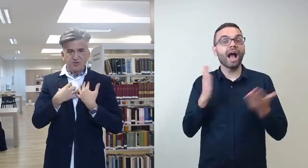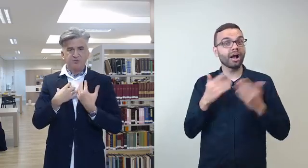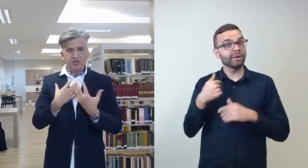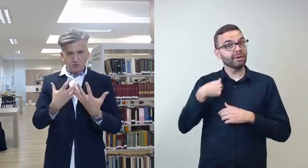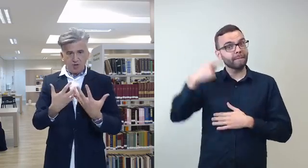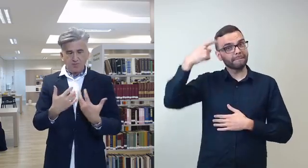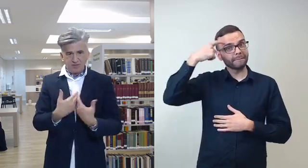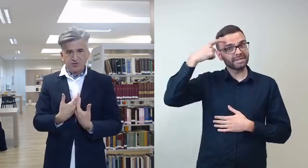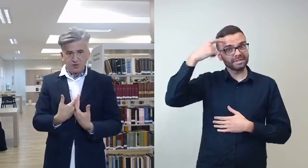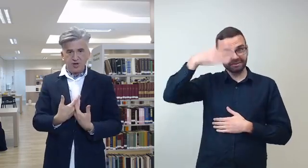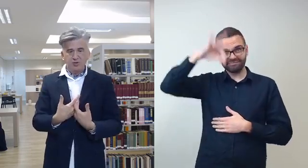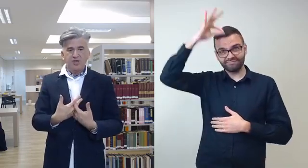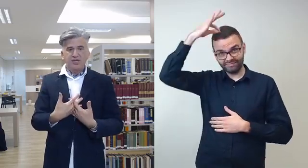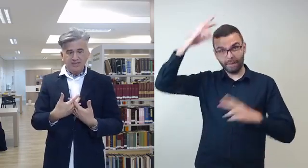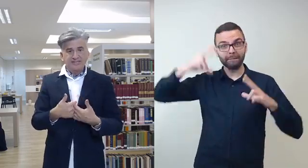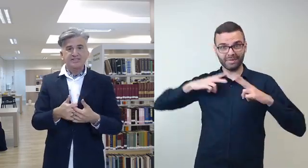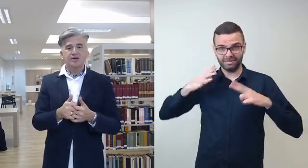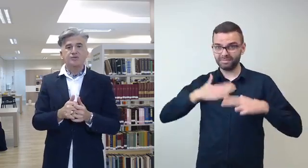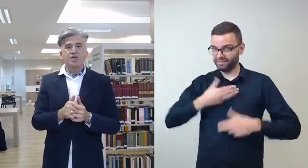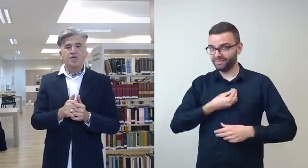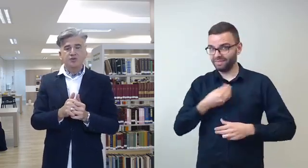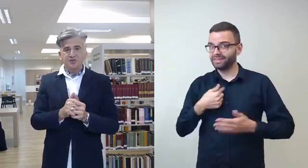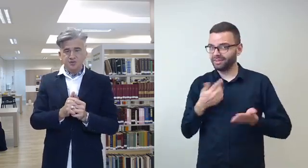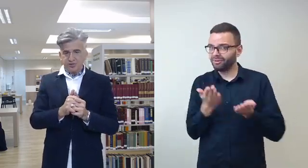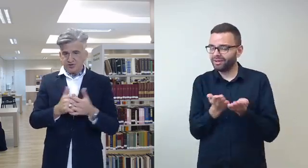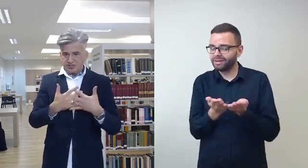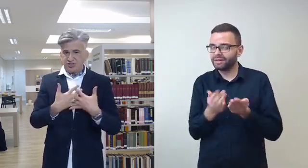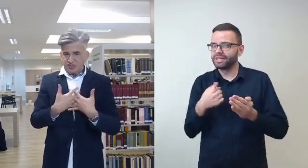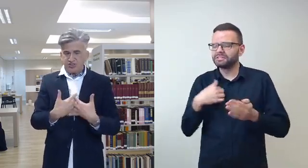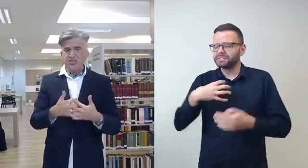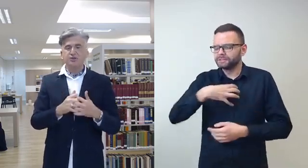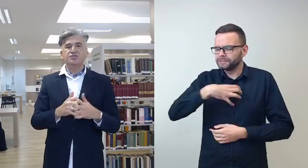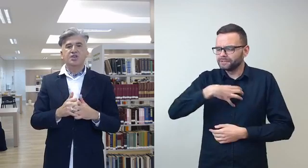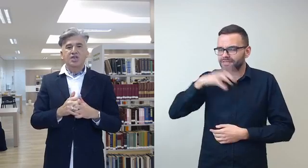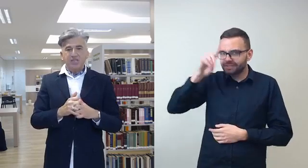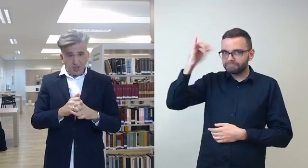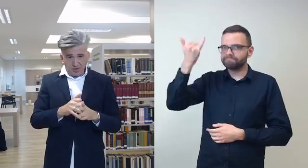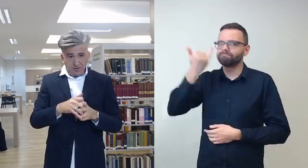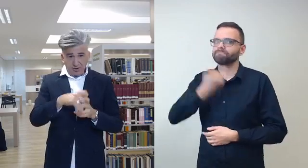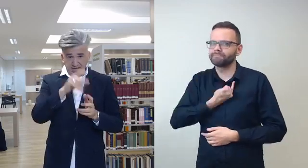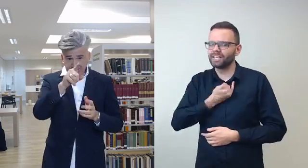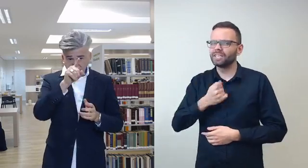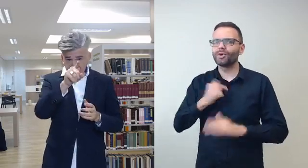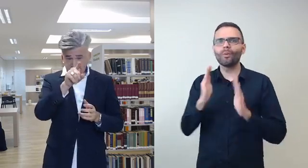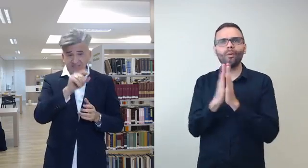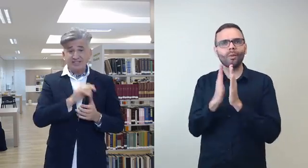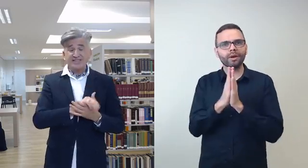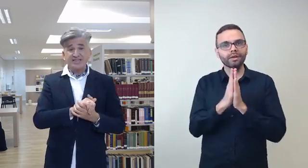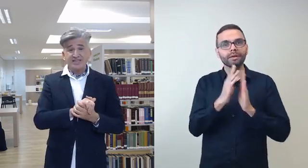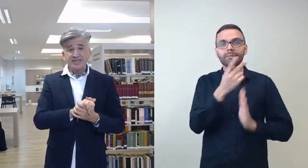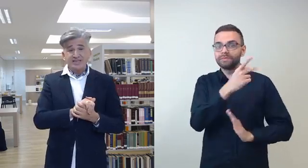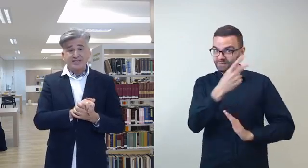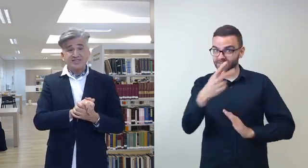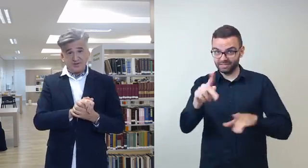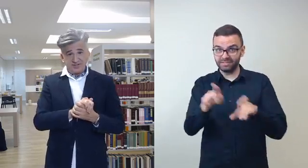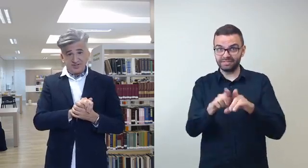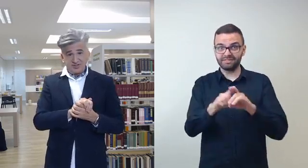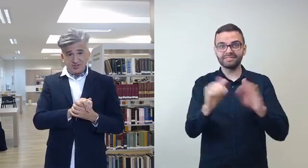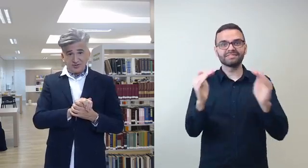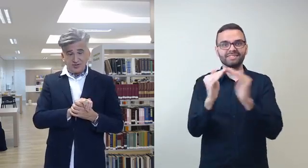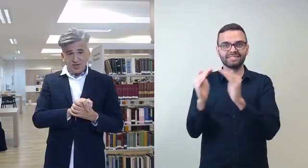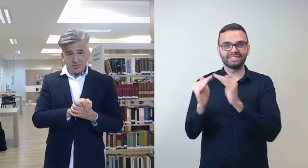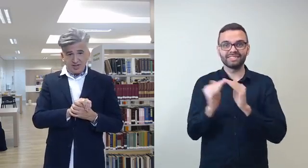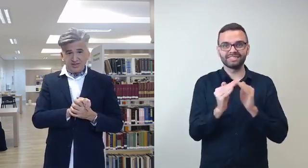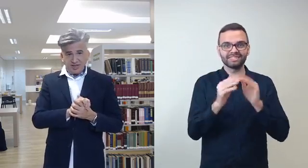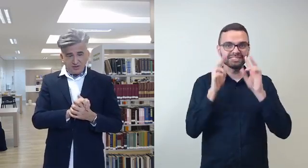lado espiritual, pessoal, cristão, eu fiz porque eu senti de Deus e eu orei por cada um de vocês aí que está nos